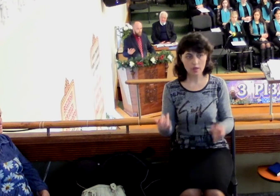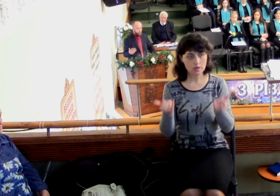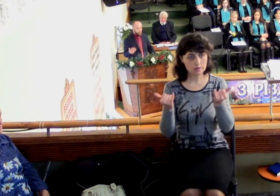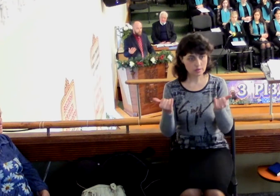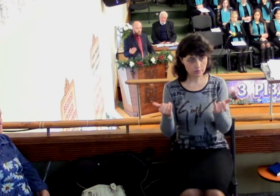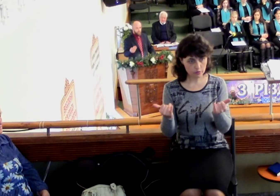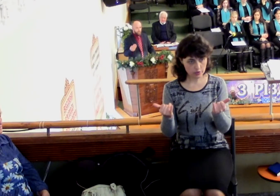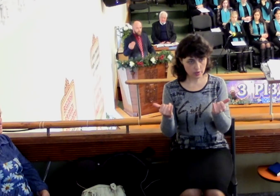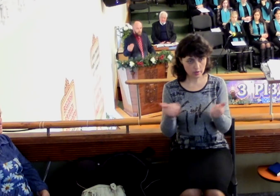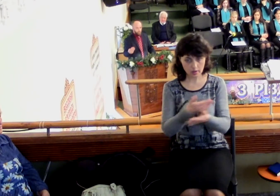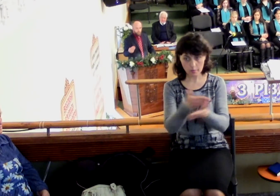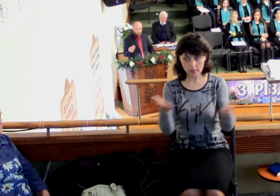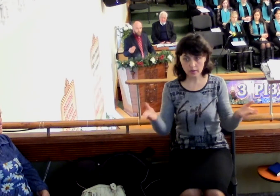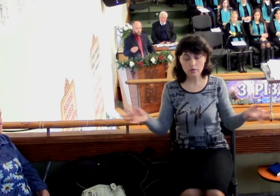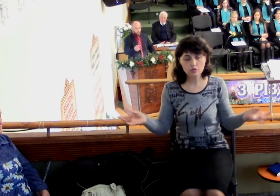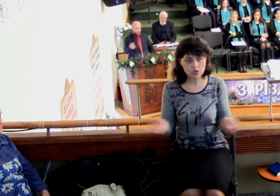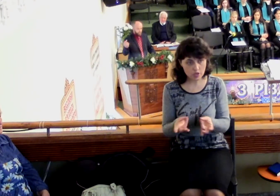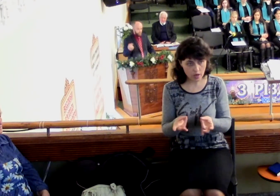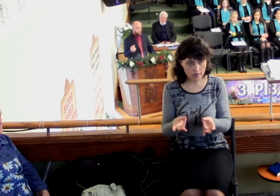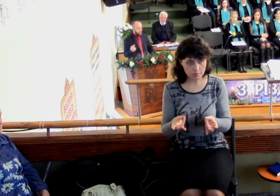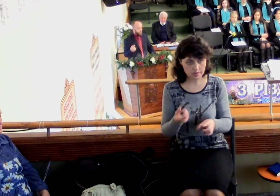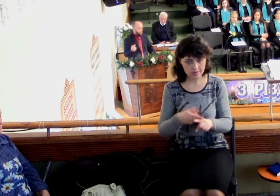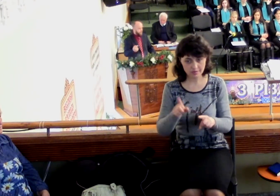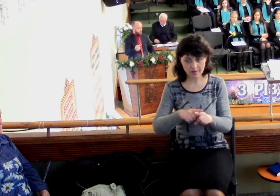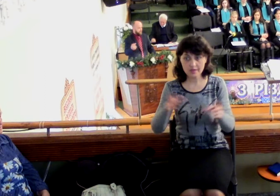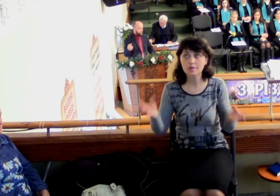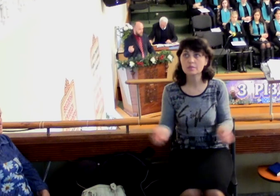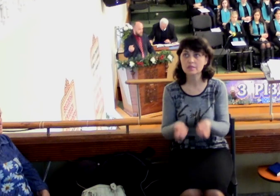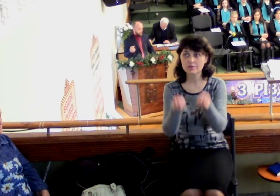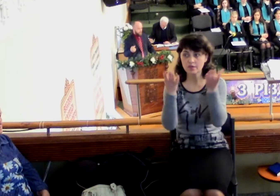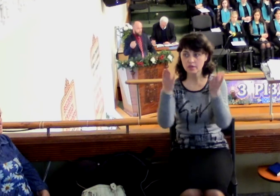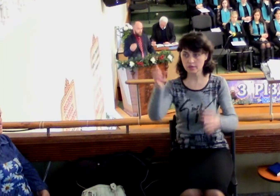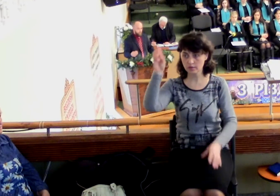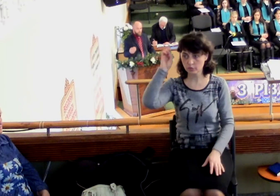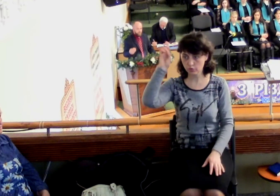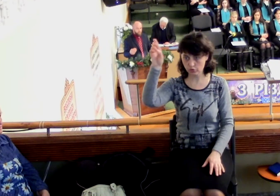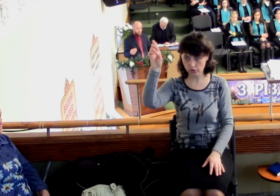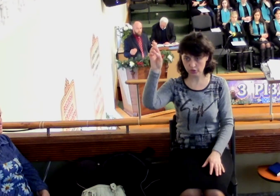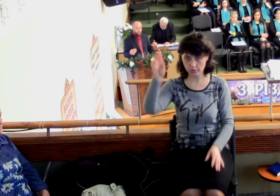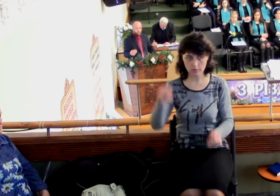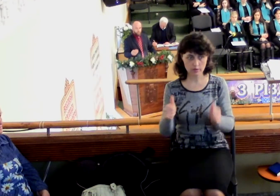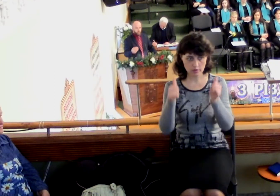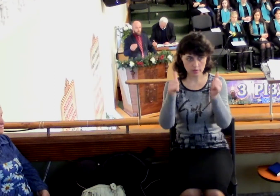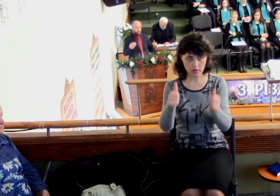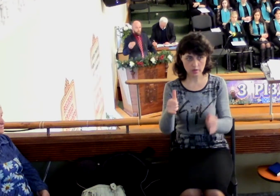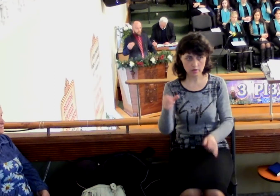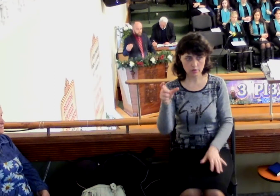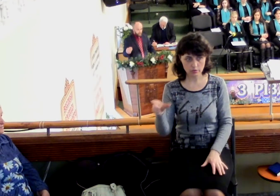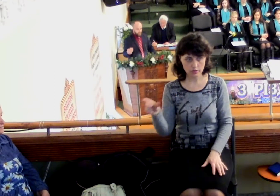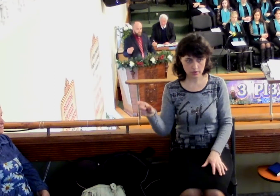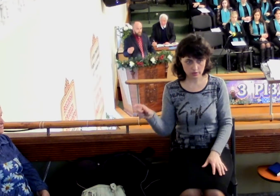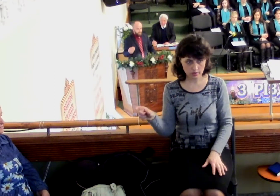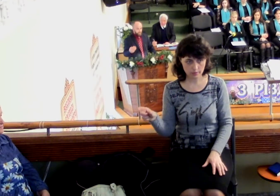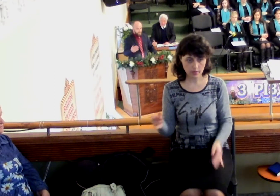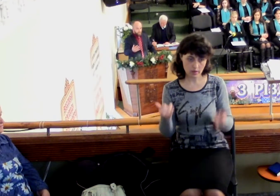все вокруг в этом мире, чтобы люди, которые живут в этом мире во тьме сегодня, потому что мы с вами живем сегодня во